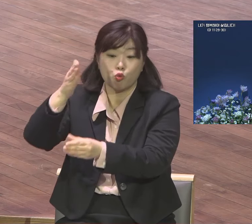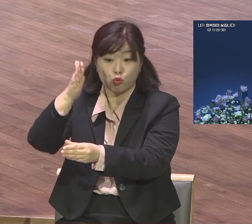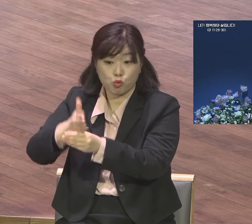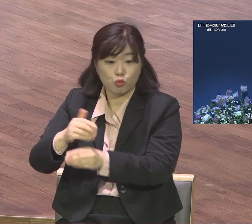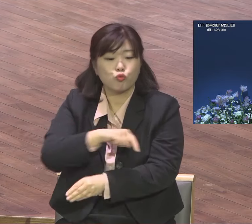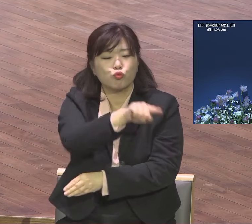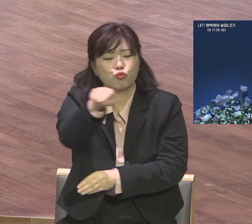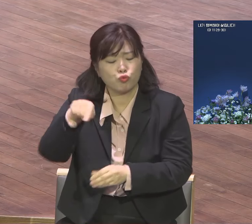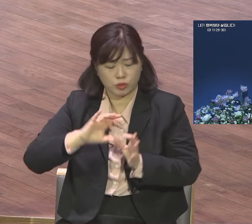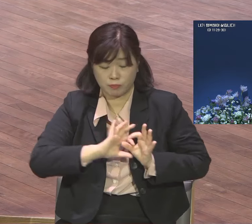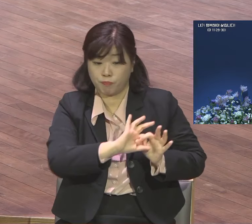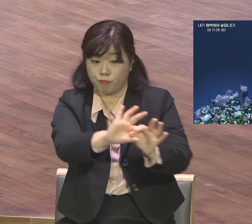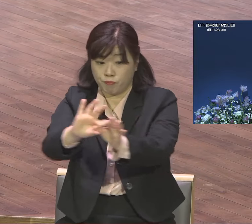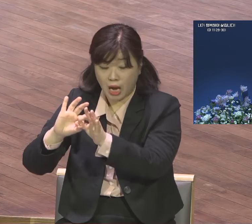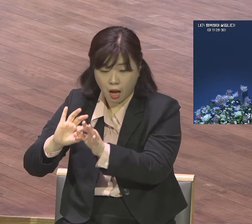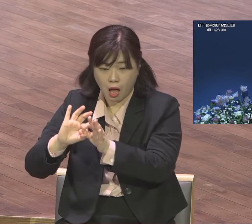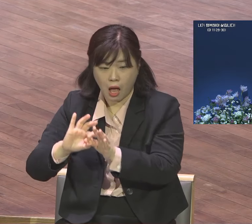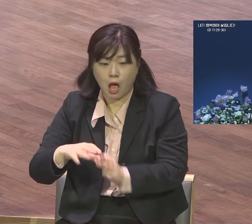쓰시겠다는 겁니다. 아멘.